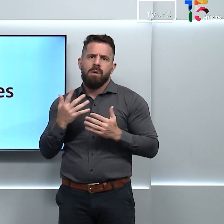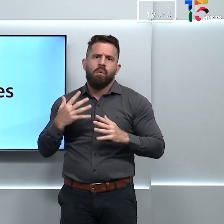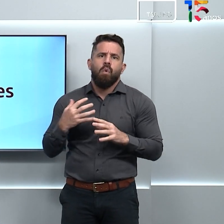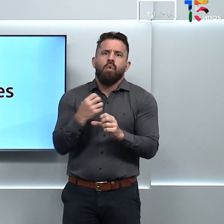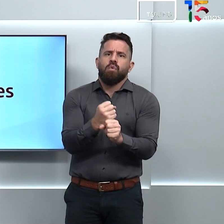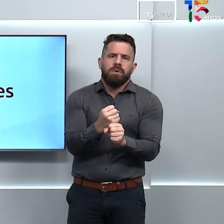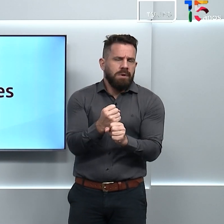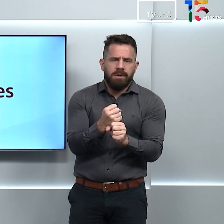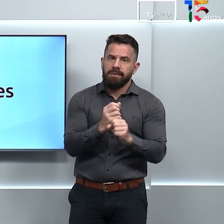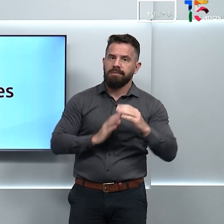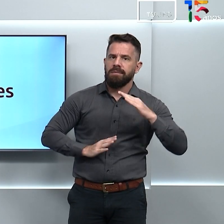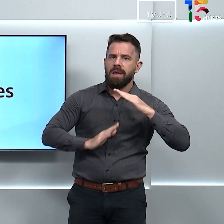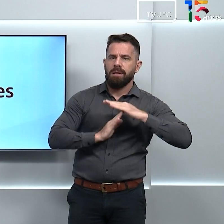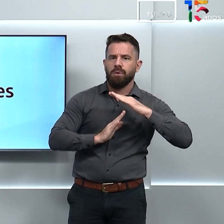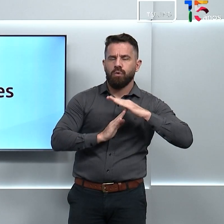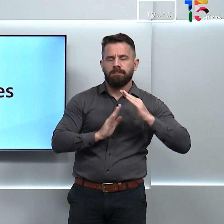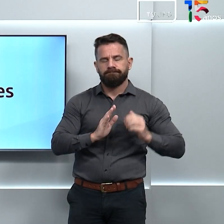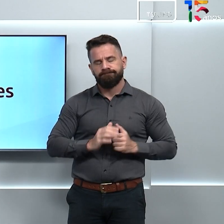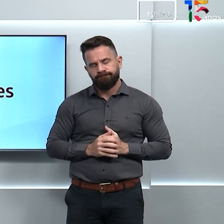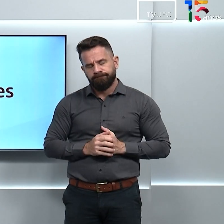do teto.